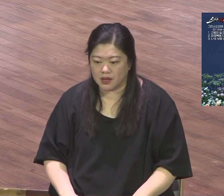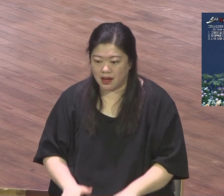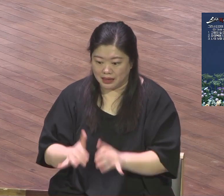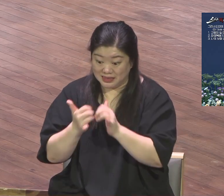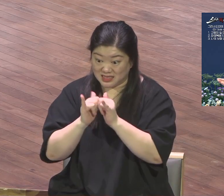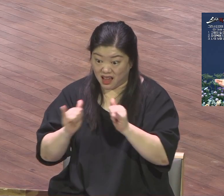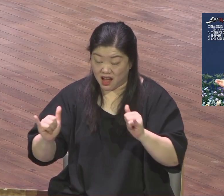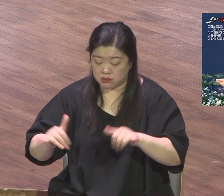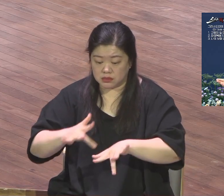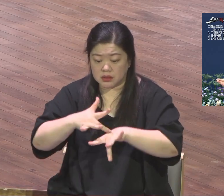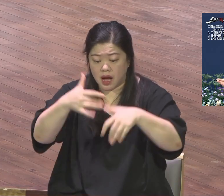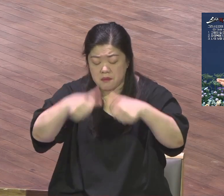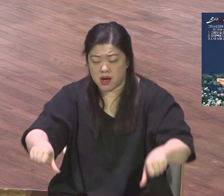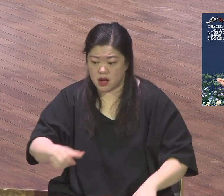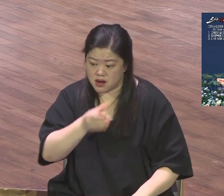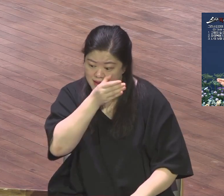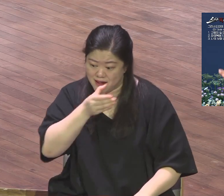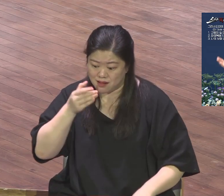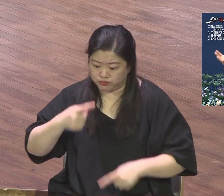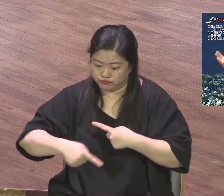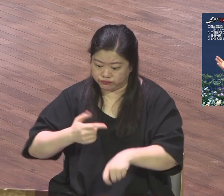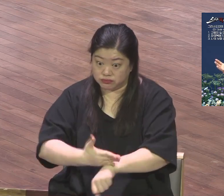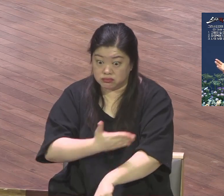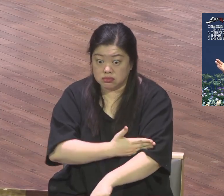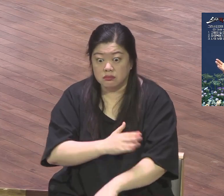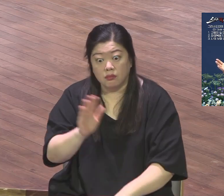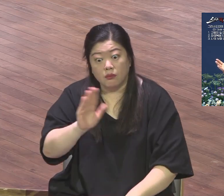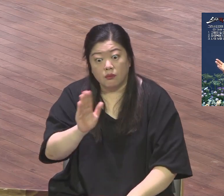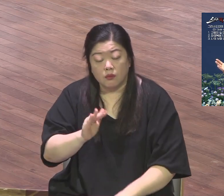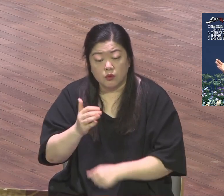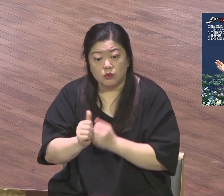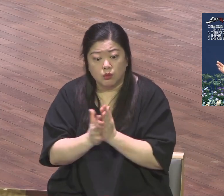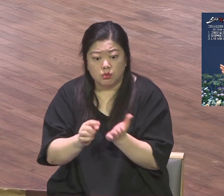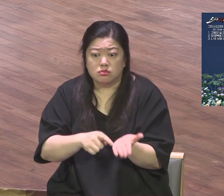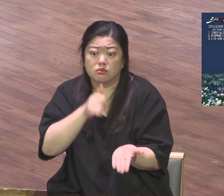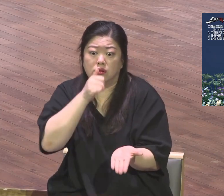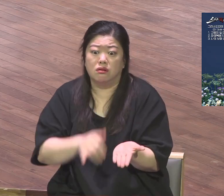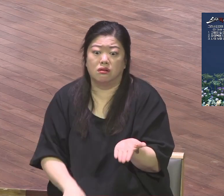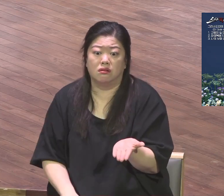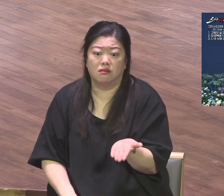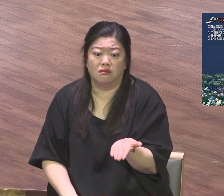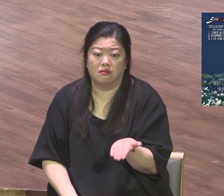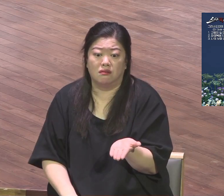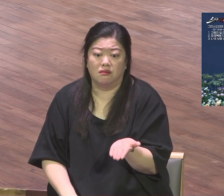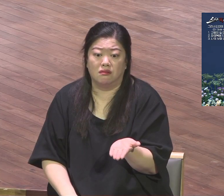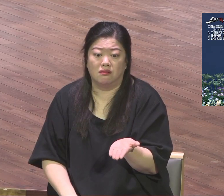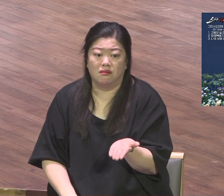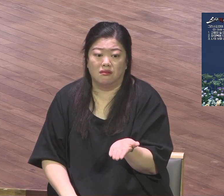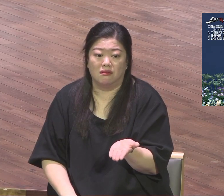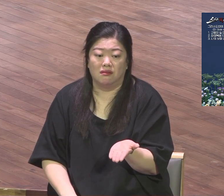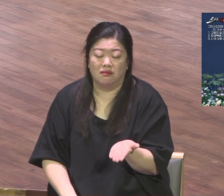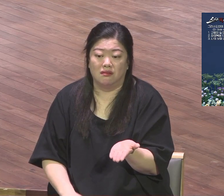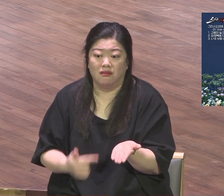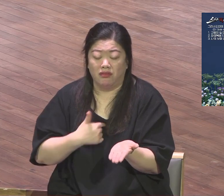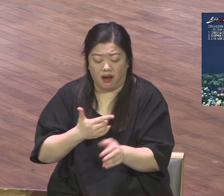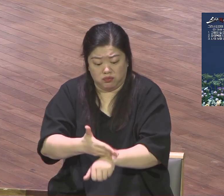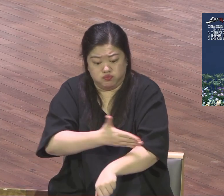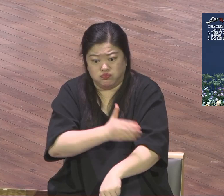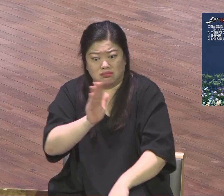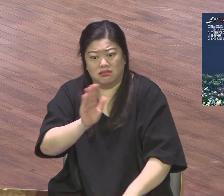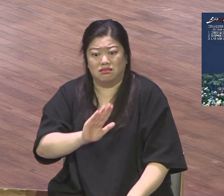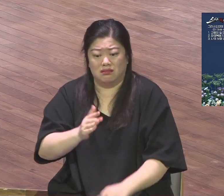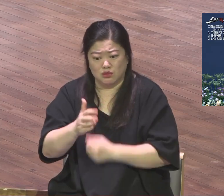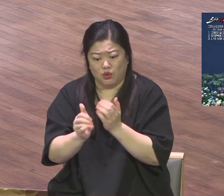제압하지 않으면 뭘로 제압을 합니까? 성경에 나와 있는데 우리 나영아 목사님이 잘